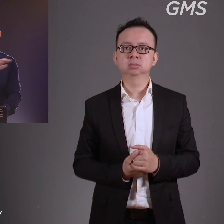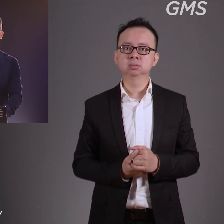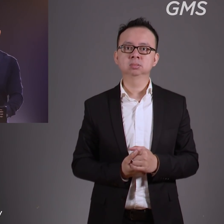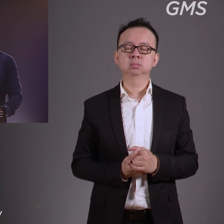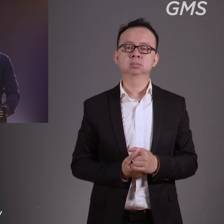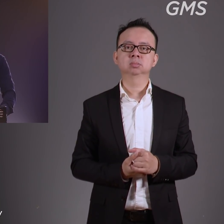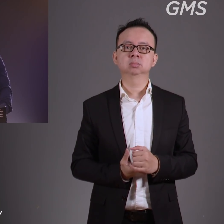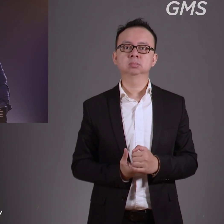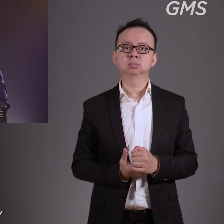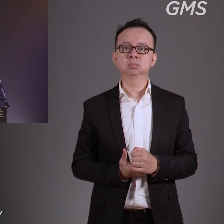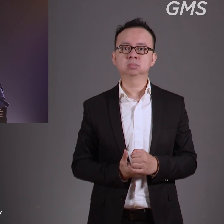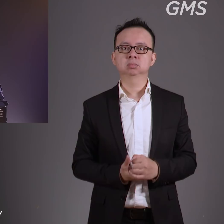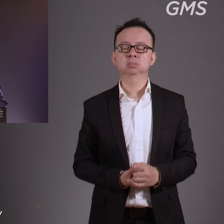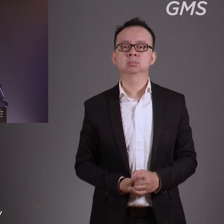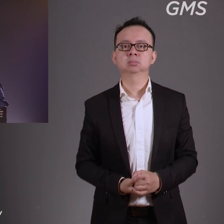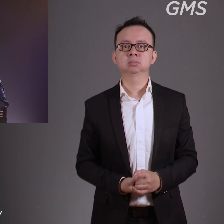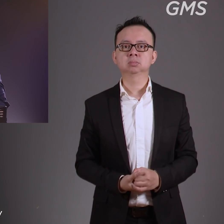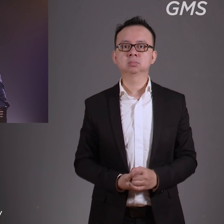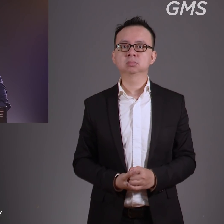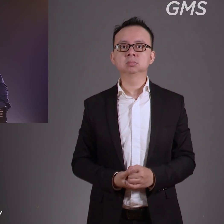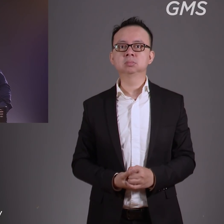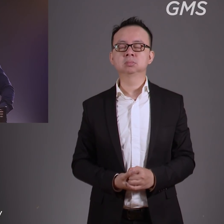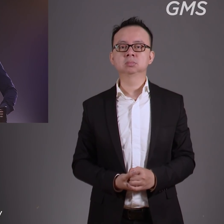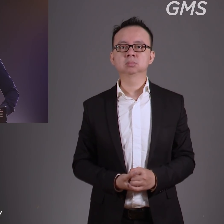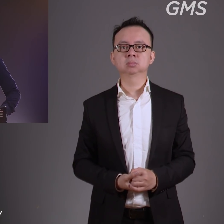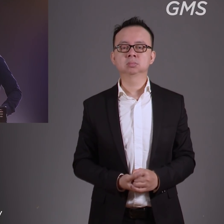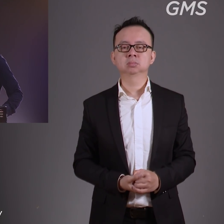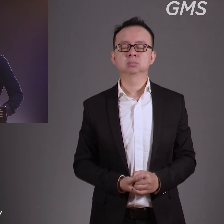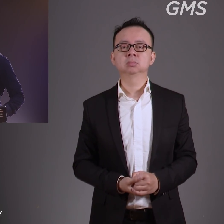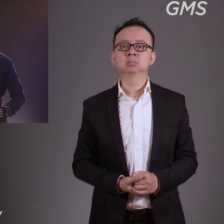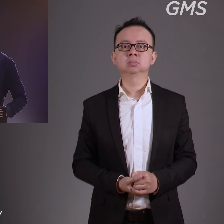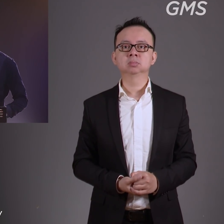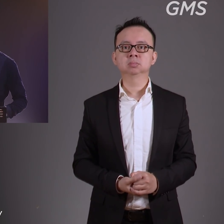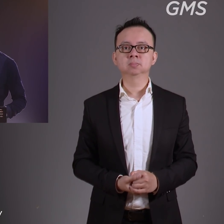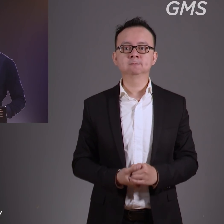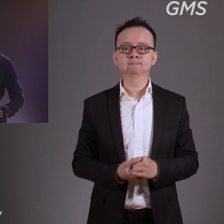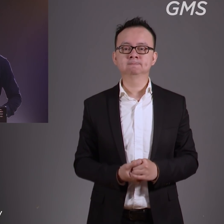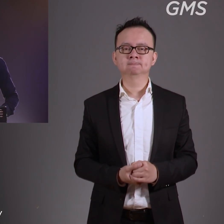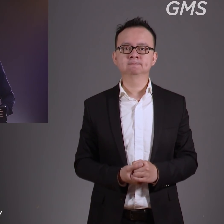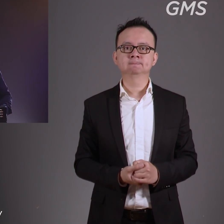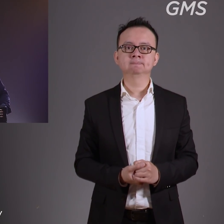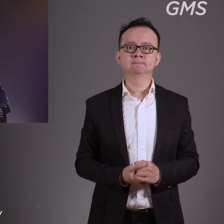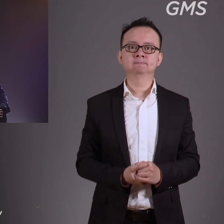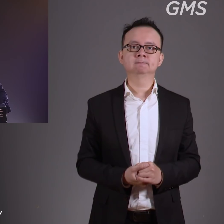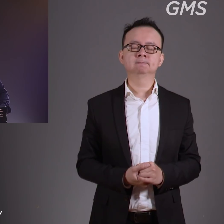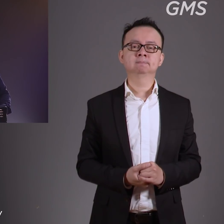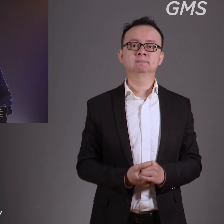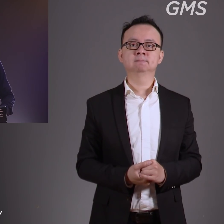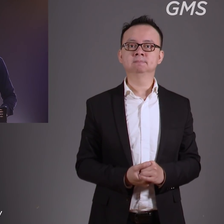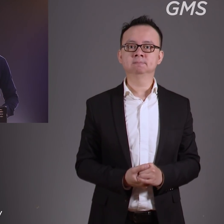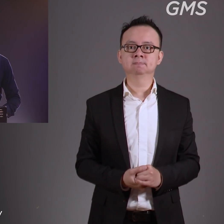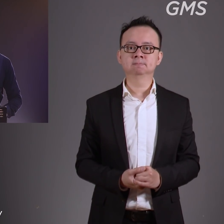seluruh keturunan Ham, orang-orang berdosa yang menengadah ke langit dan menantang Tuhan, dan sisa-sisa jaya